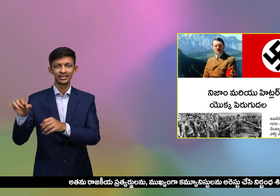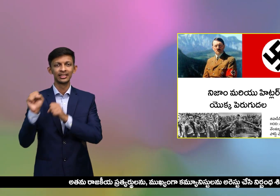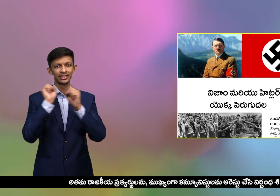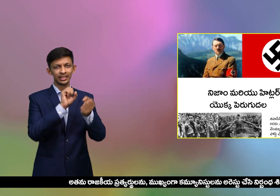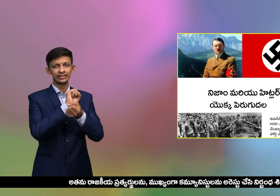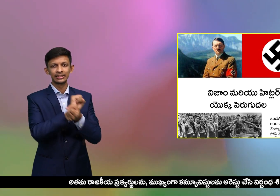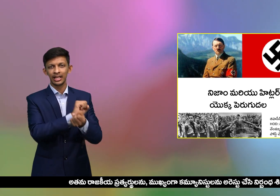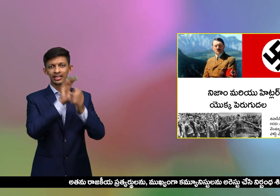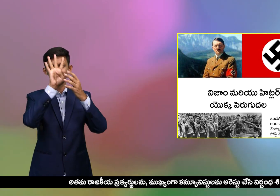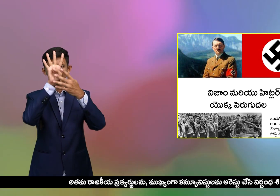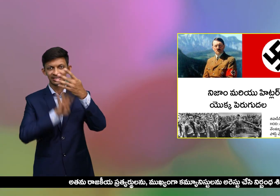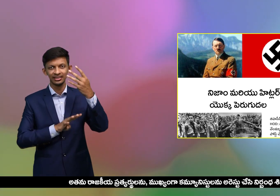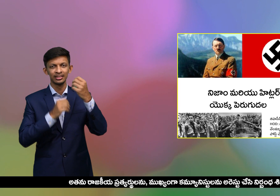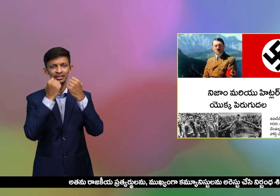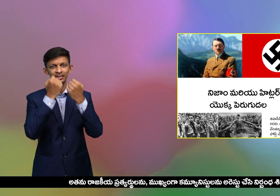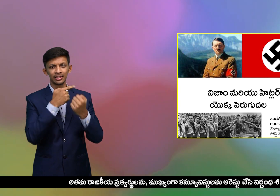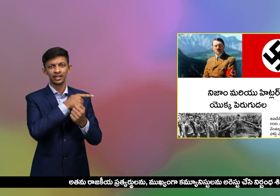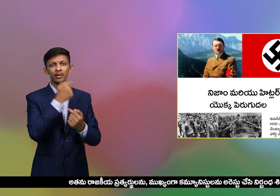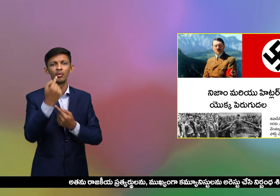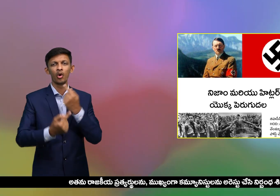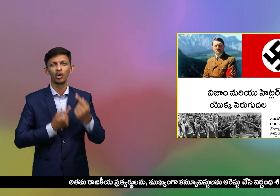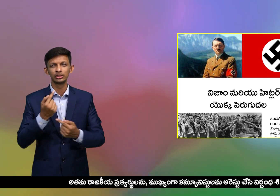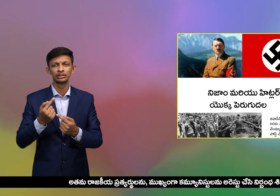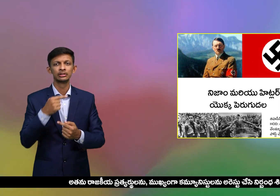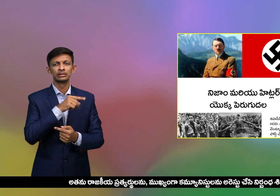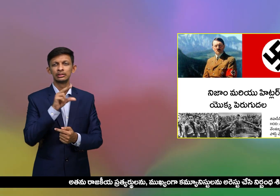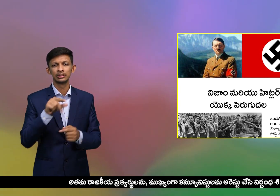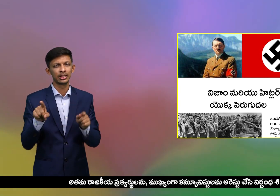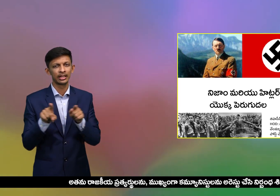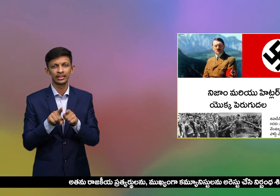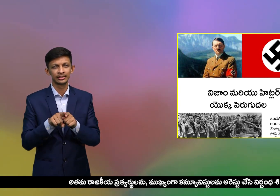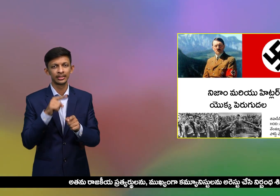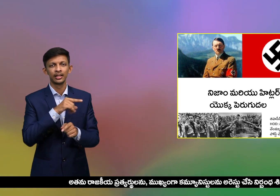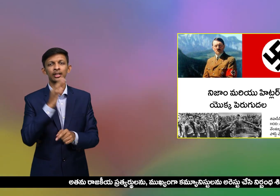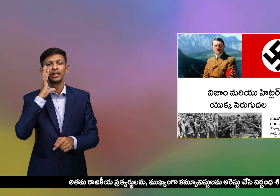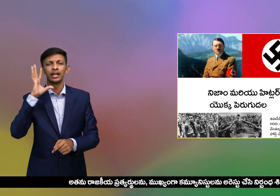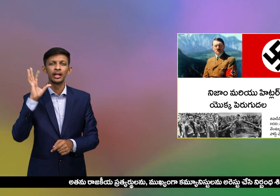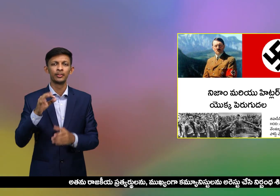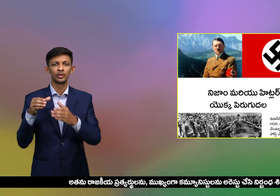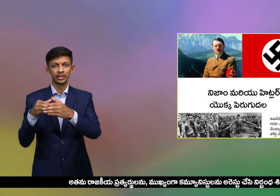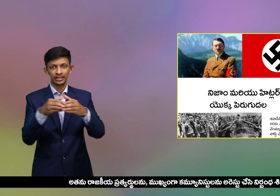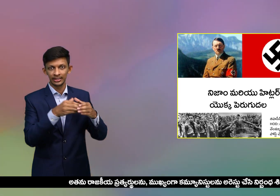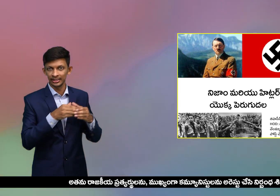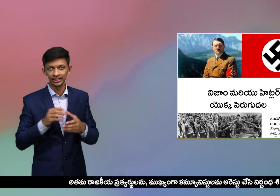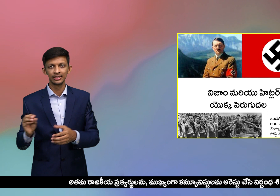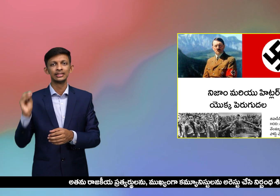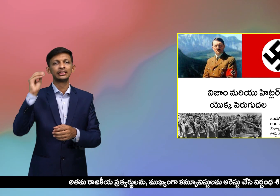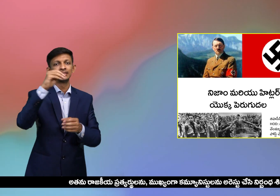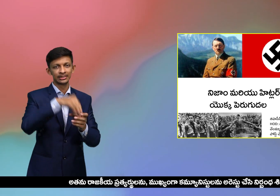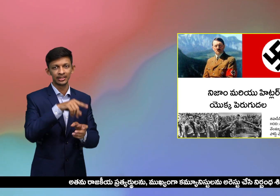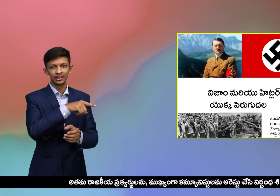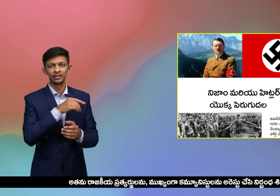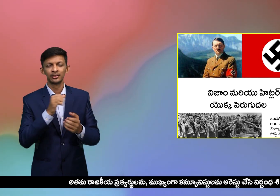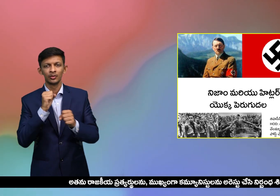అతను రాజకీయ ప్రత్యర్థులను, ముఖ్యంగా కమ్యూనిస్టులను అరెస్టు చేసి నిర్బంధ శిబిరాల్లో ఉంచాడు.